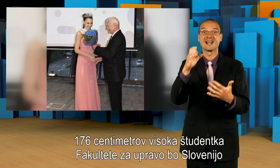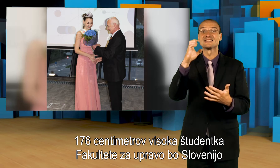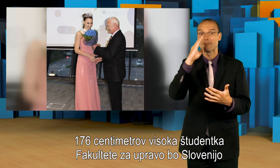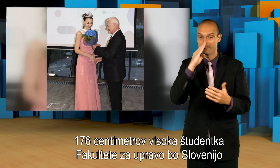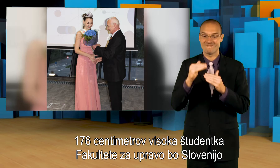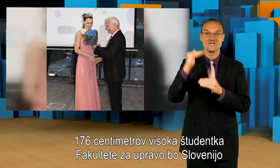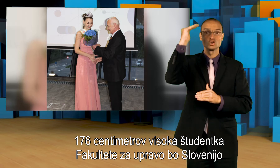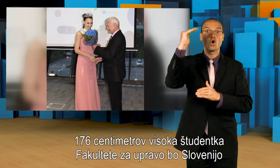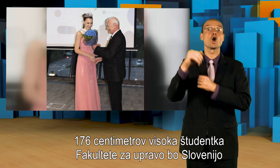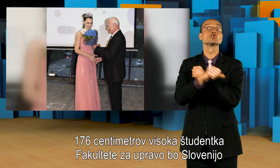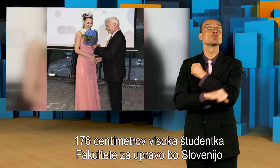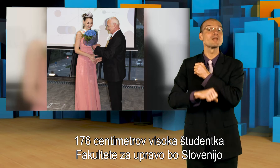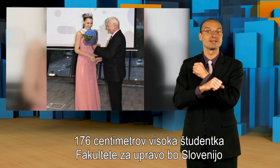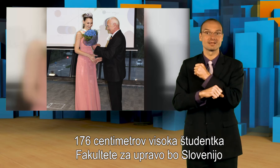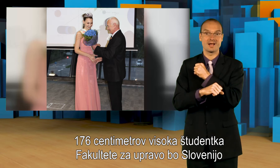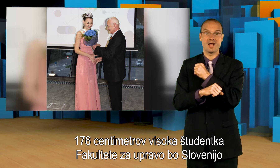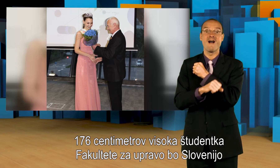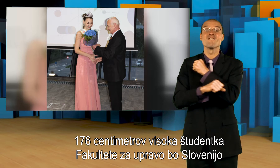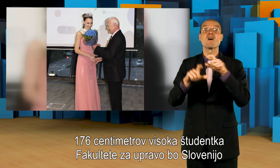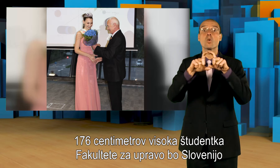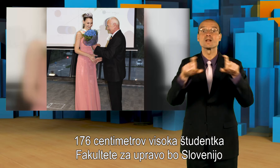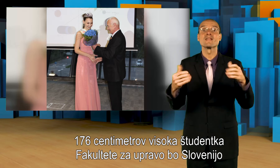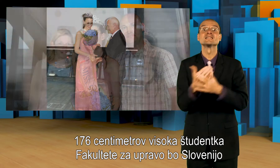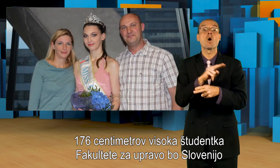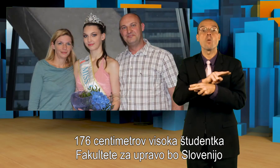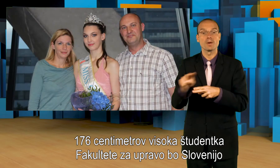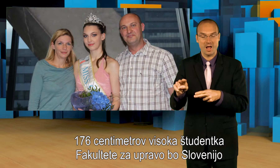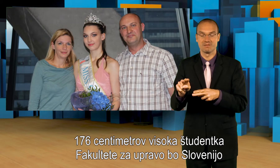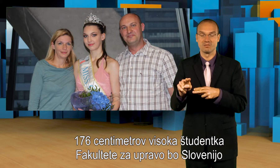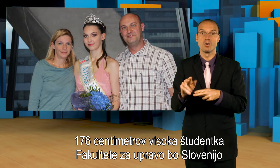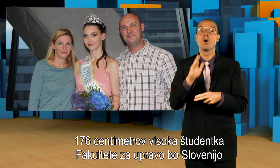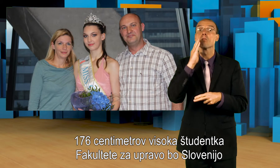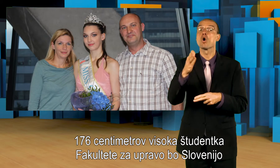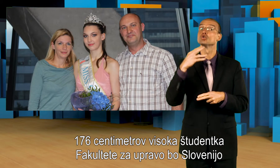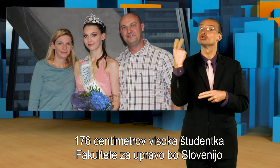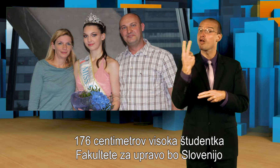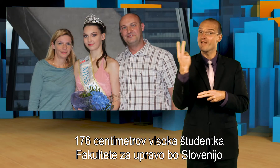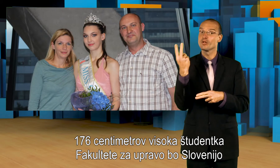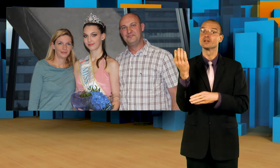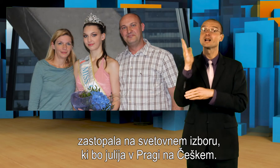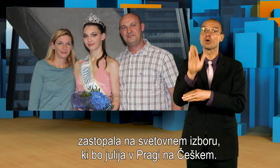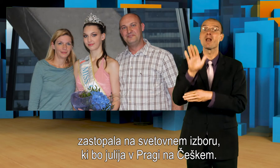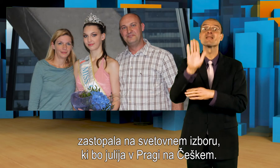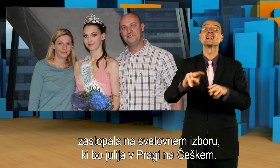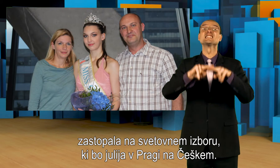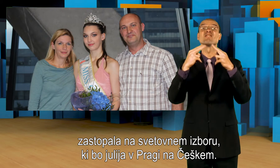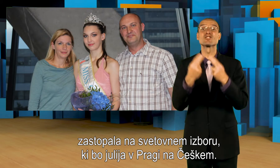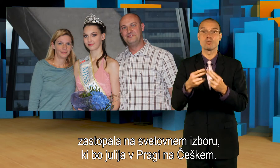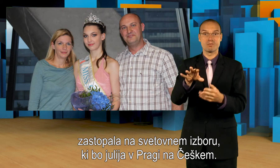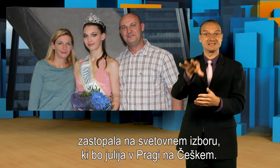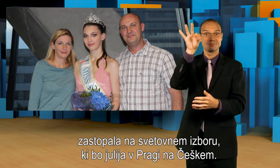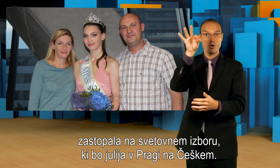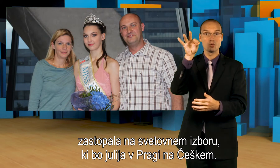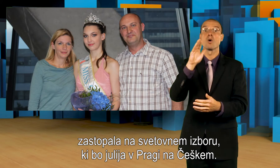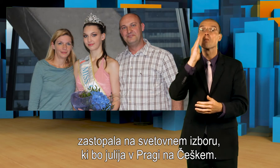176 centimetrov visoka študentka Fakultete za upravo bo Slovenijo zastopala na svetovnem izboru, ki bo julija v Pragi